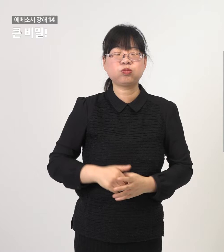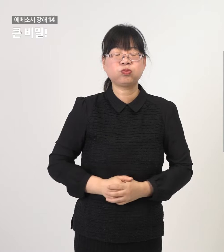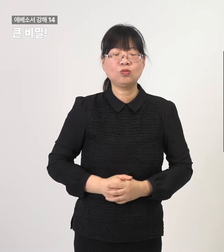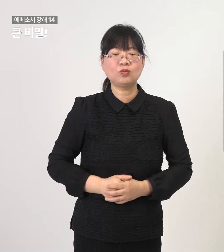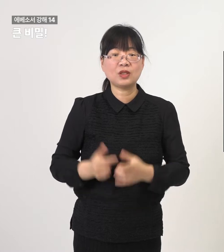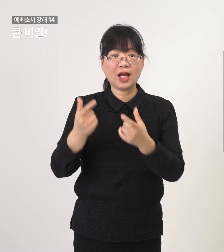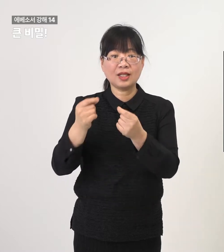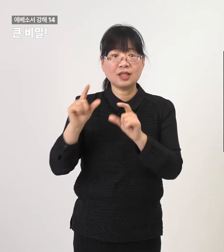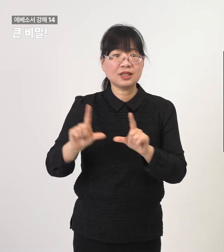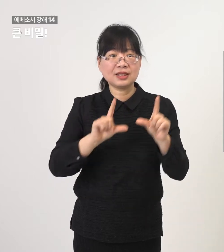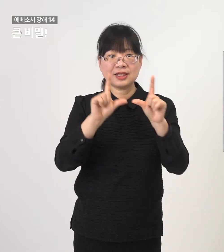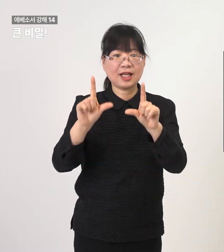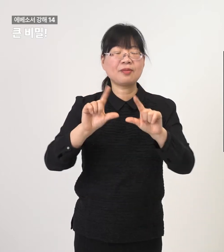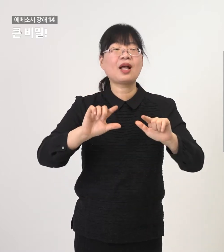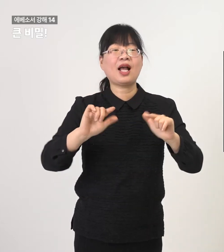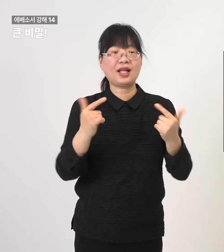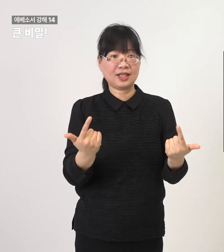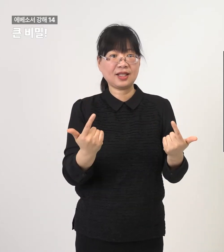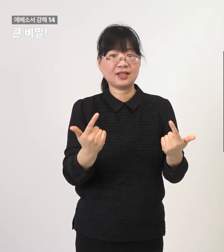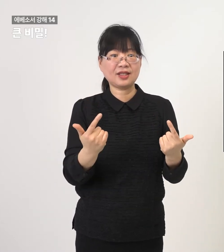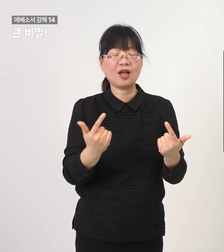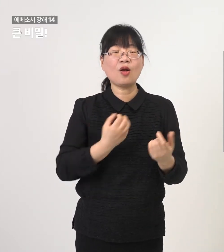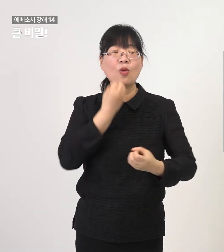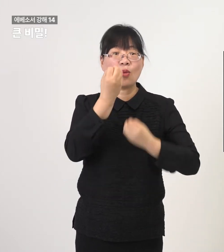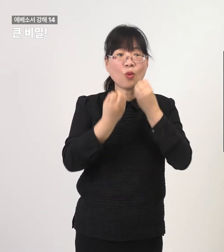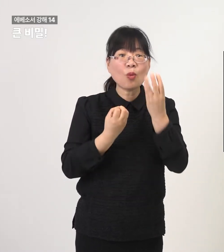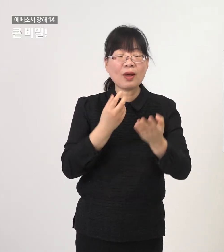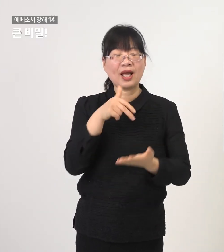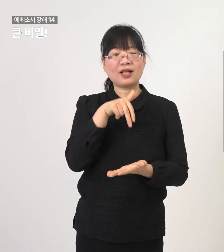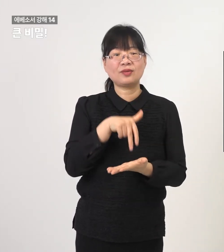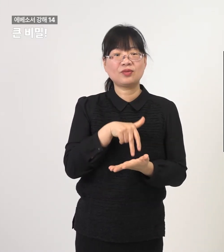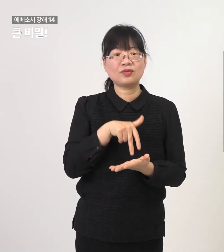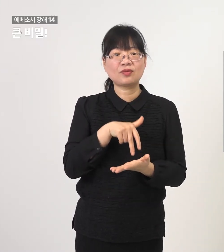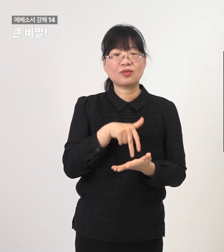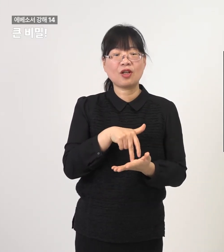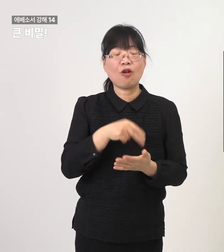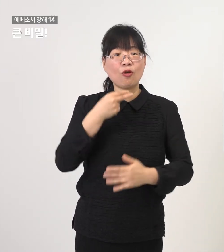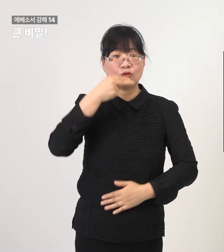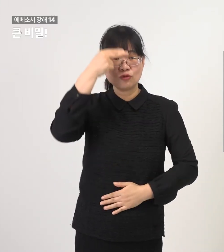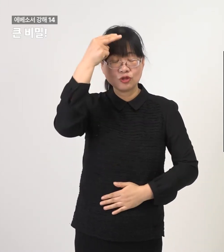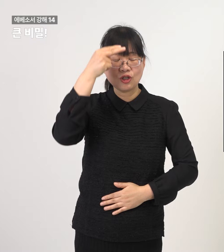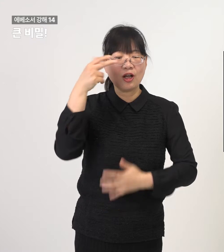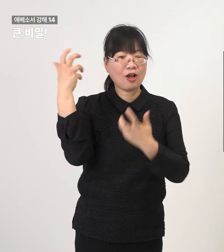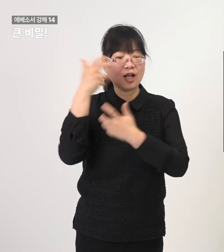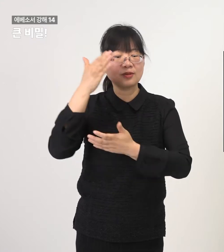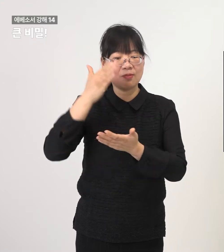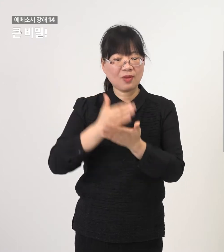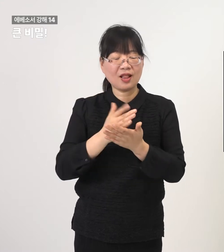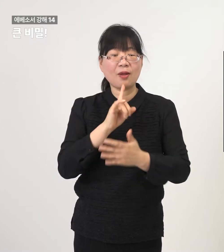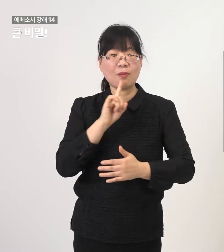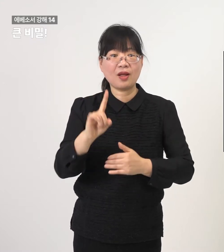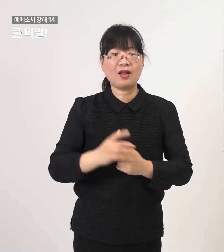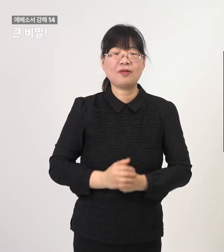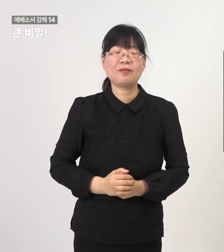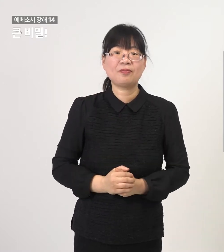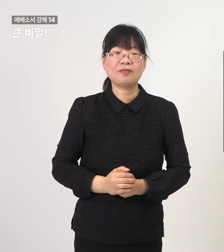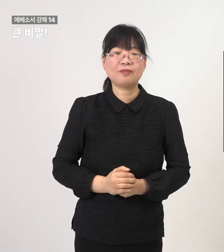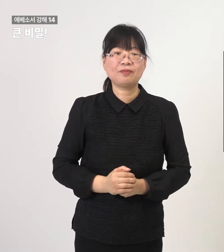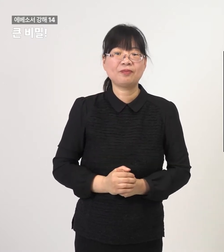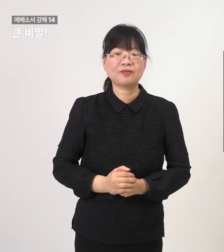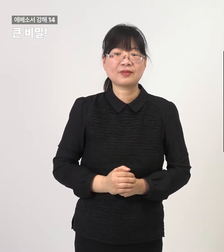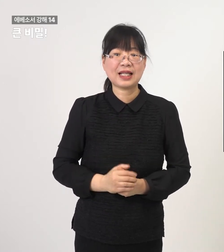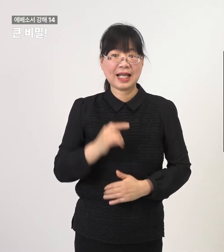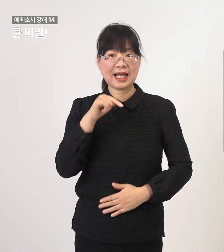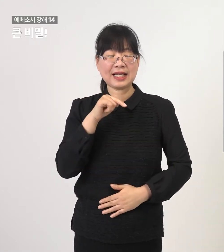그런 삶을 살지 않겠다는 고백의 차원으로서 술 취하지 말랍니다. 그러니까